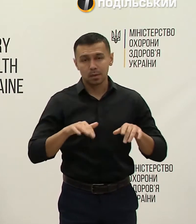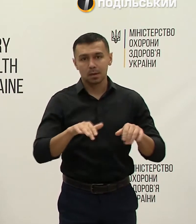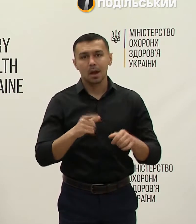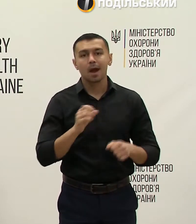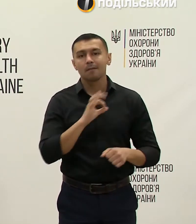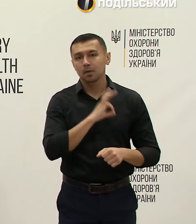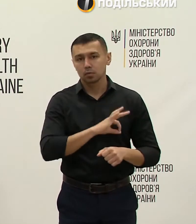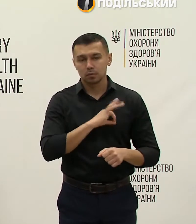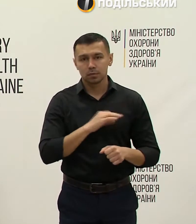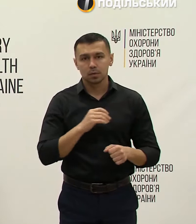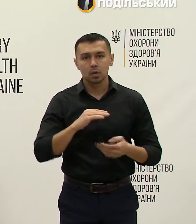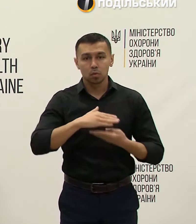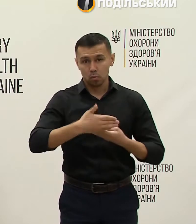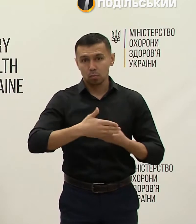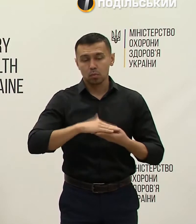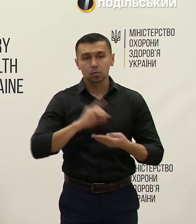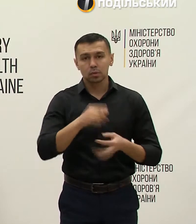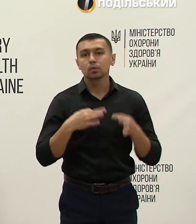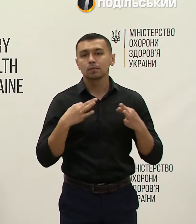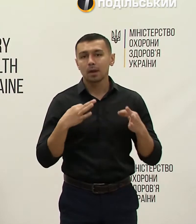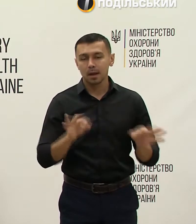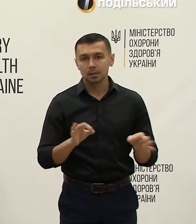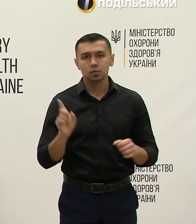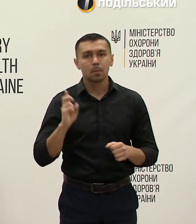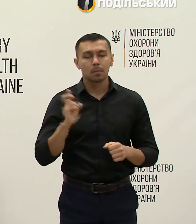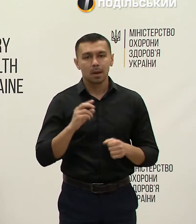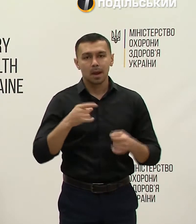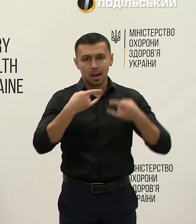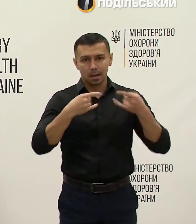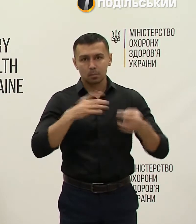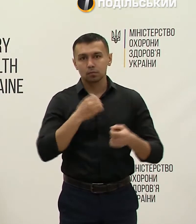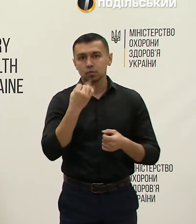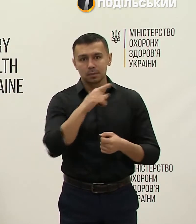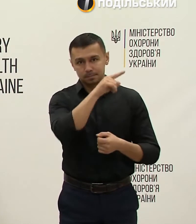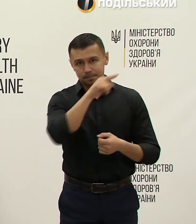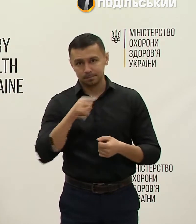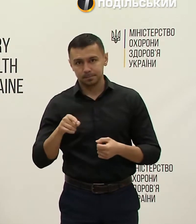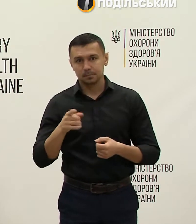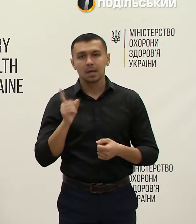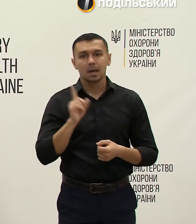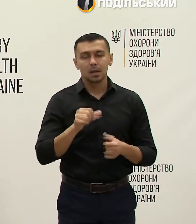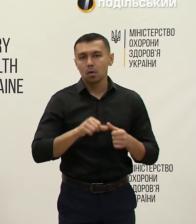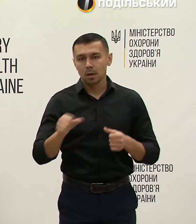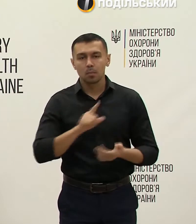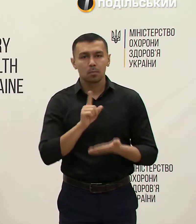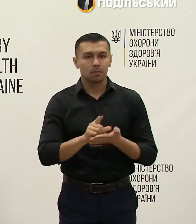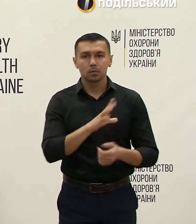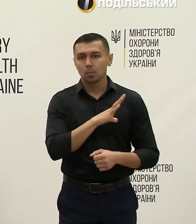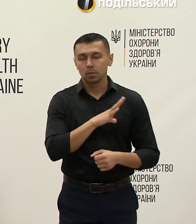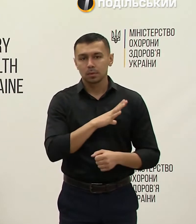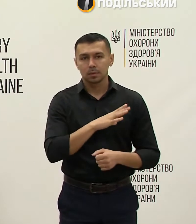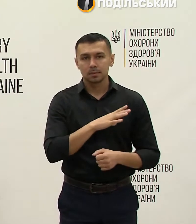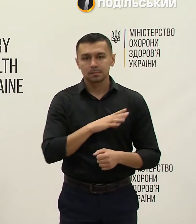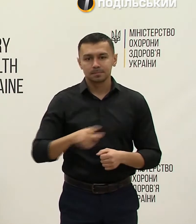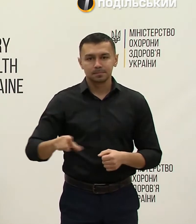а використовуються ноутбуки, тоді дозволяється, щоб екран був 14-дюймовим, але окремо повинна бути